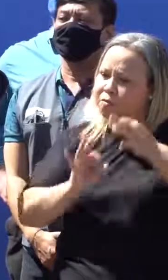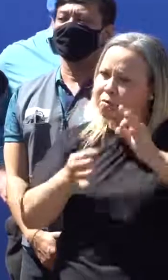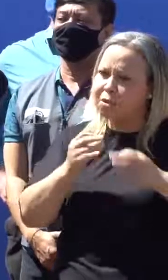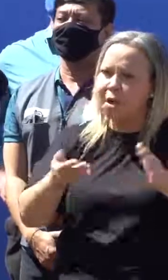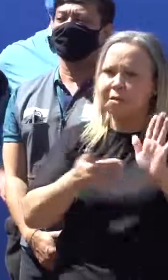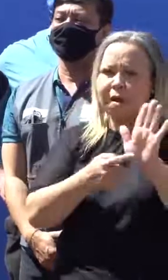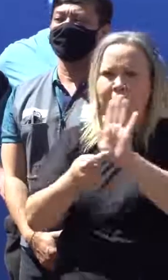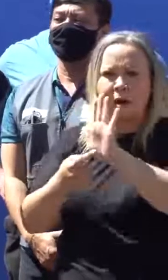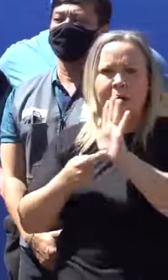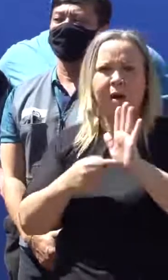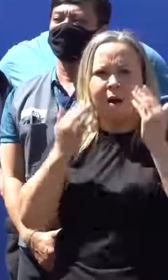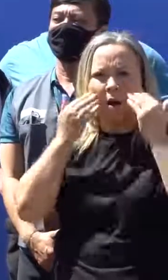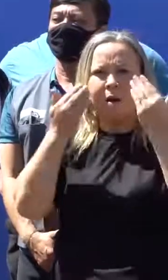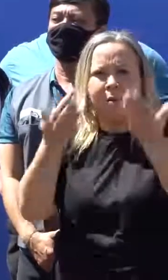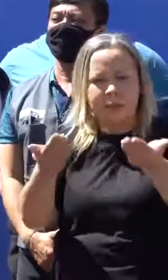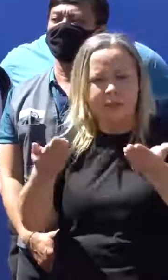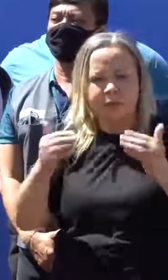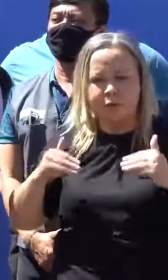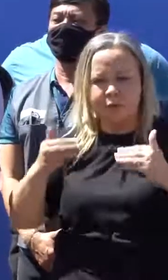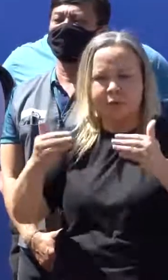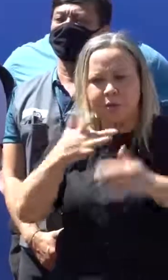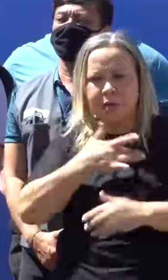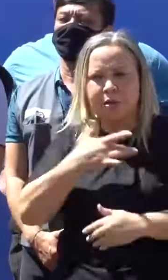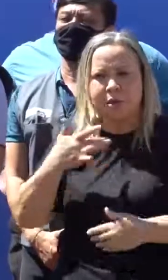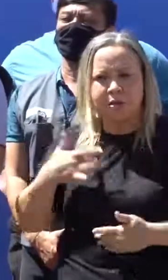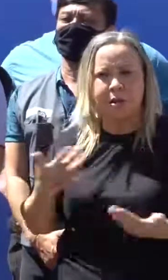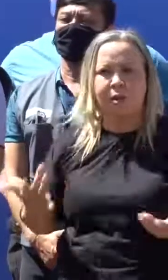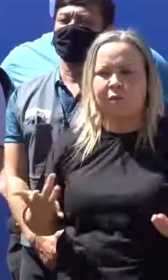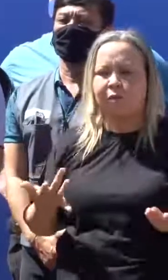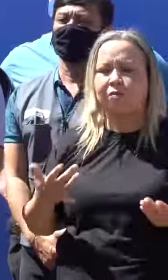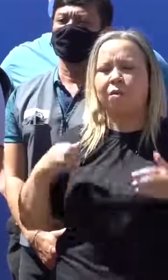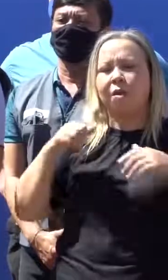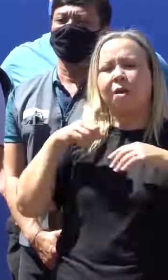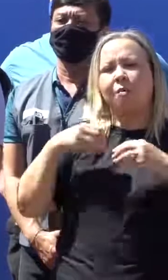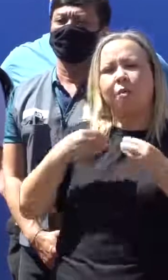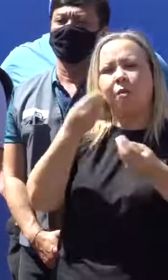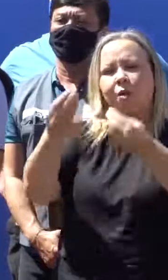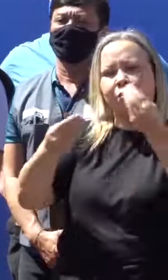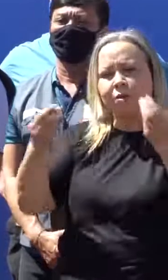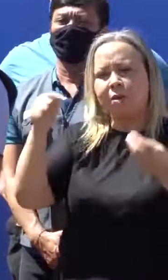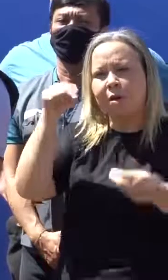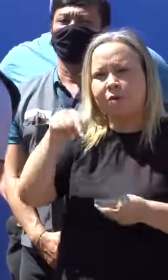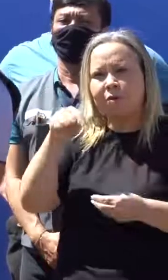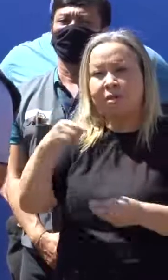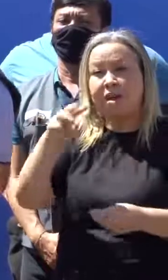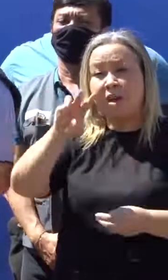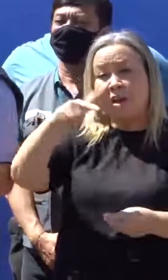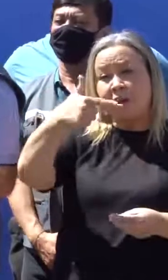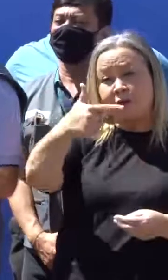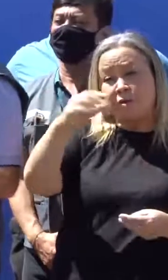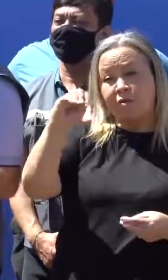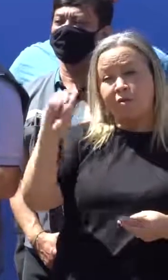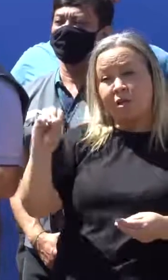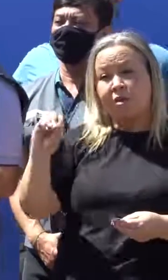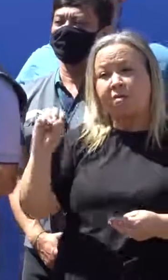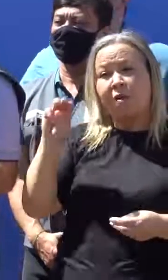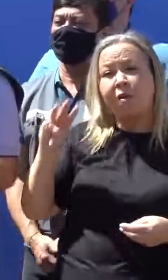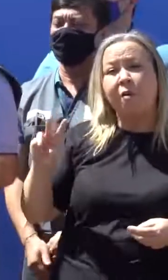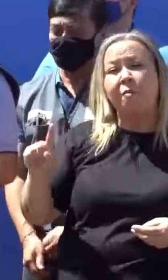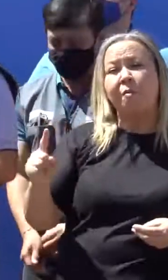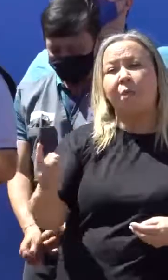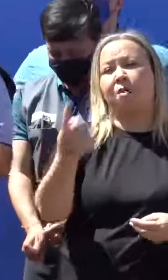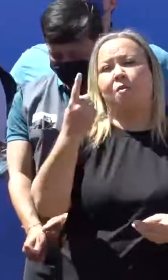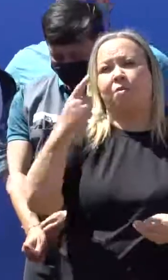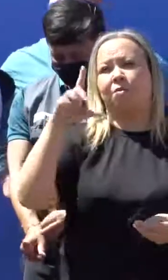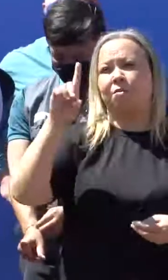apresentar as razões que o Ministério da Saúde tem acerca da distribuição dessas 200 milhões de doses. É doses, né, ministro É muita Flávio?